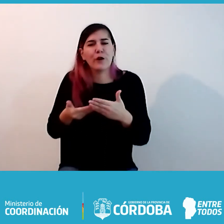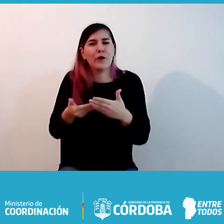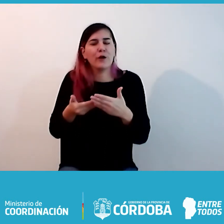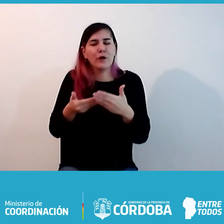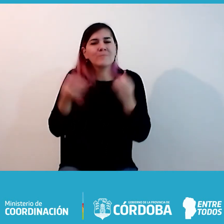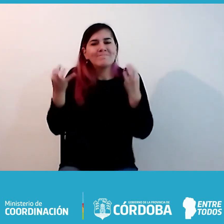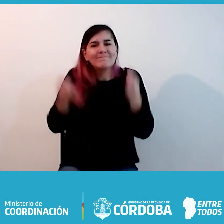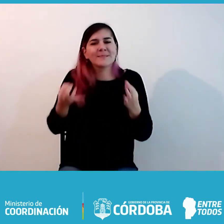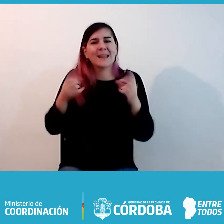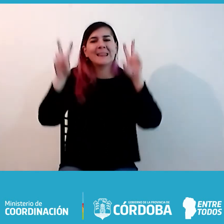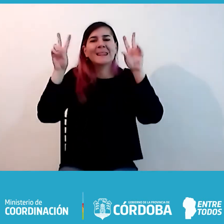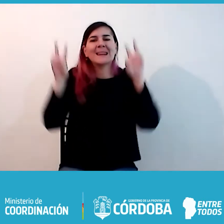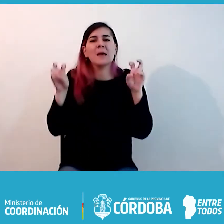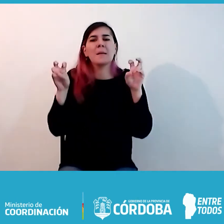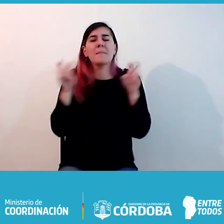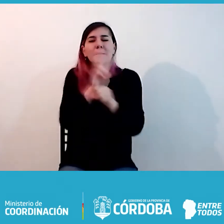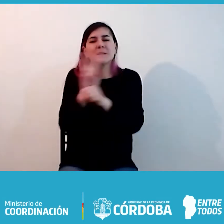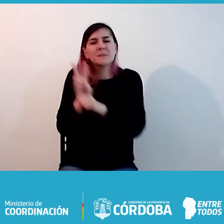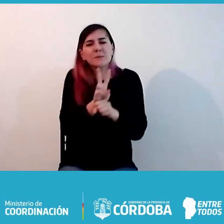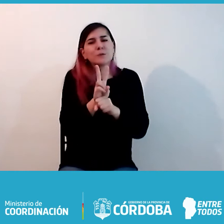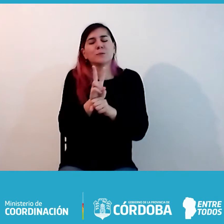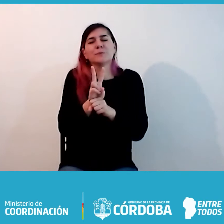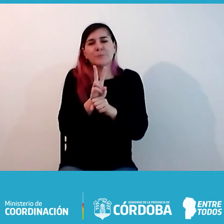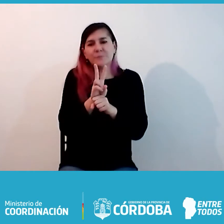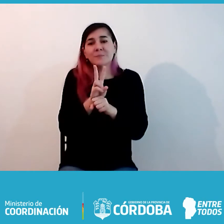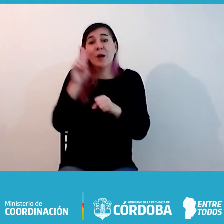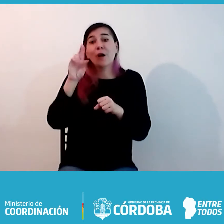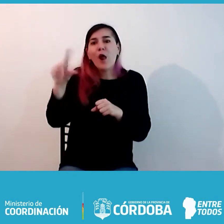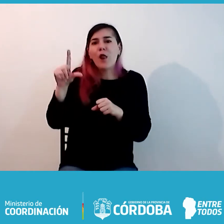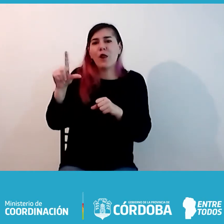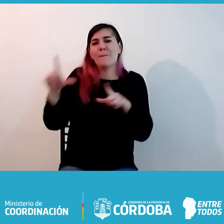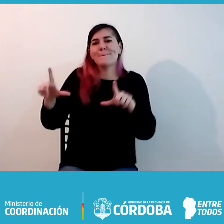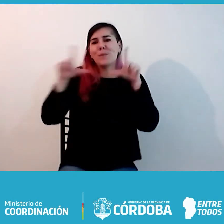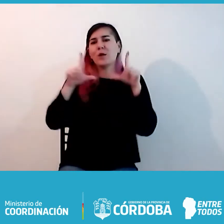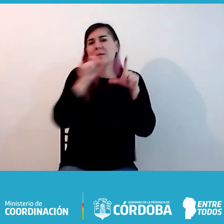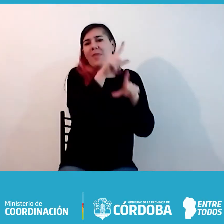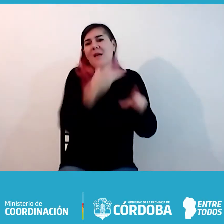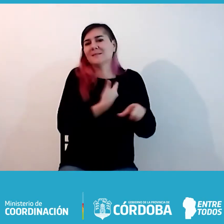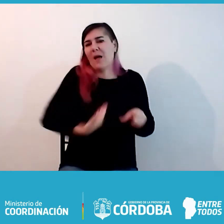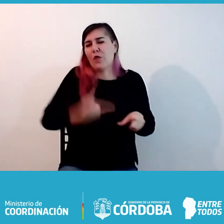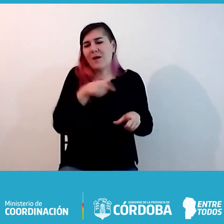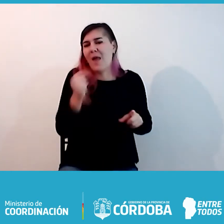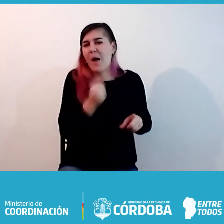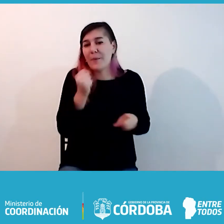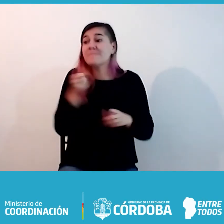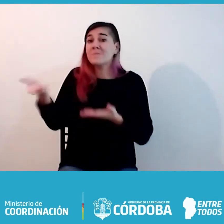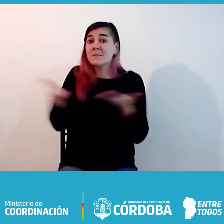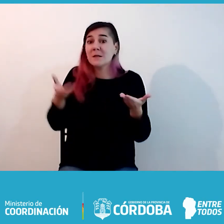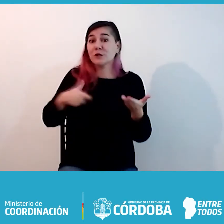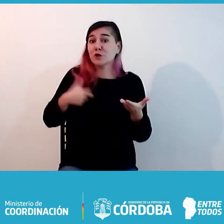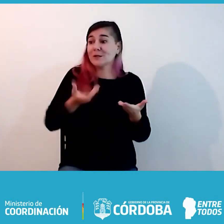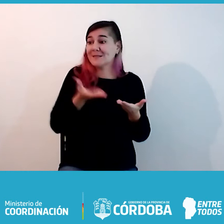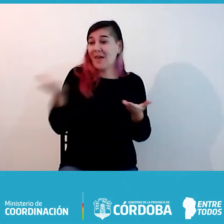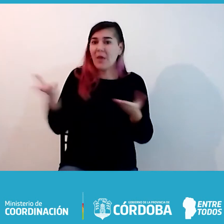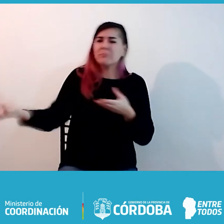mida en términos de preservación y sustentabilidad, por lo que el rol protagónico del Estado es clave. Invita a la sociedad a tomar parte